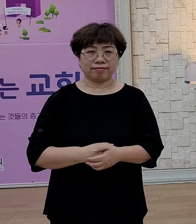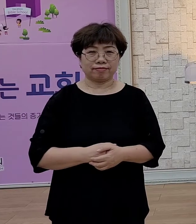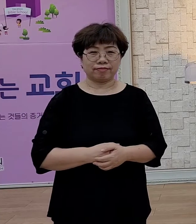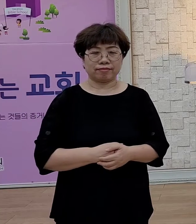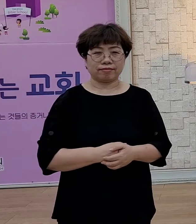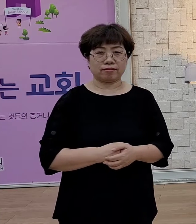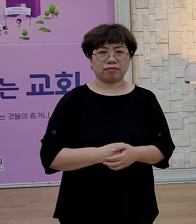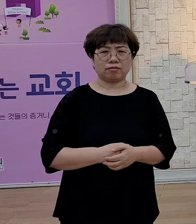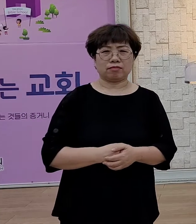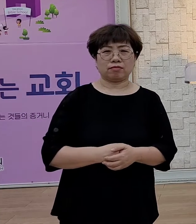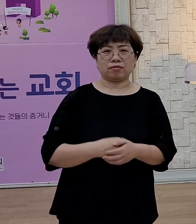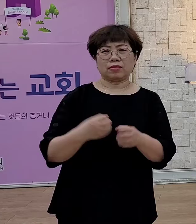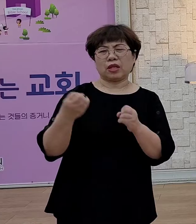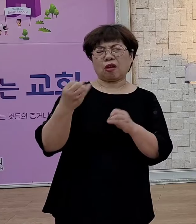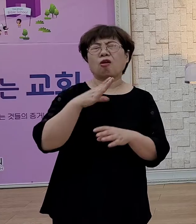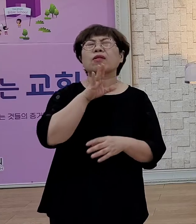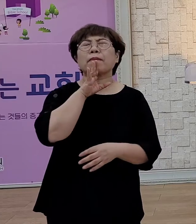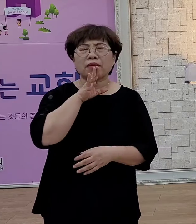정답이라는 게 정답.